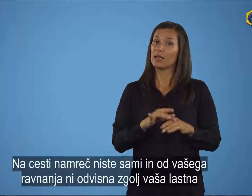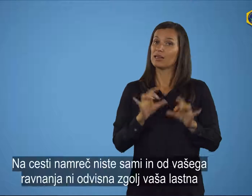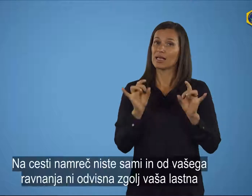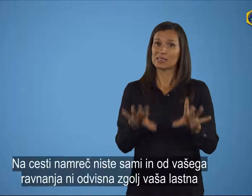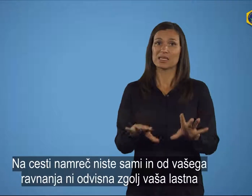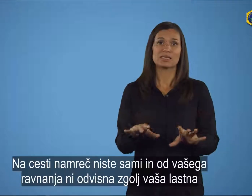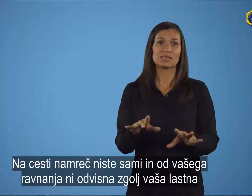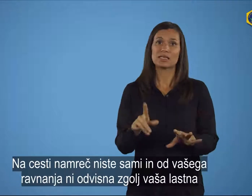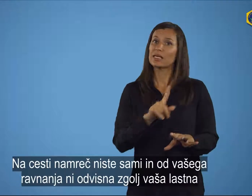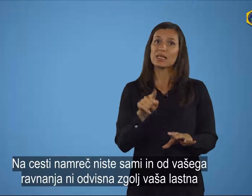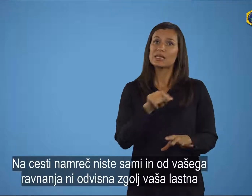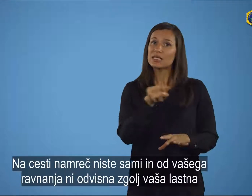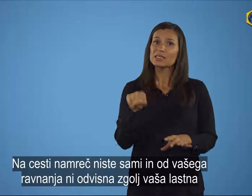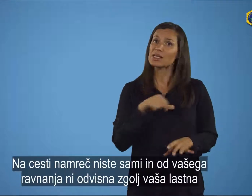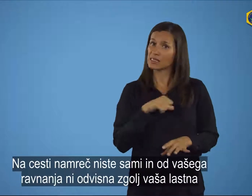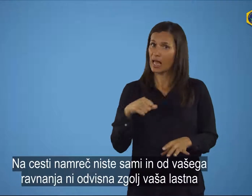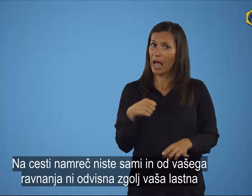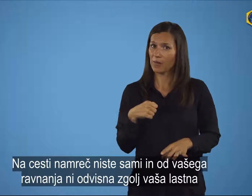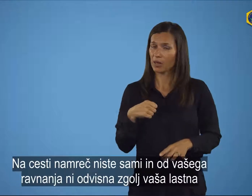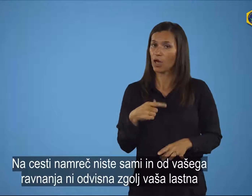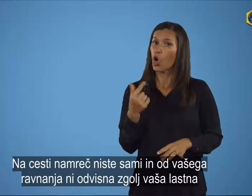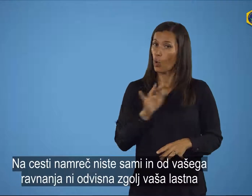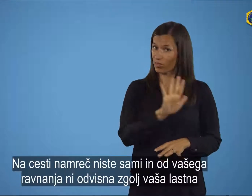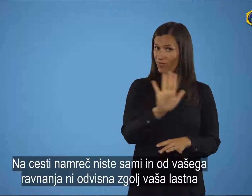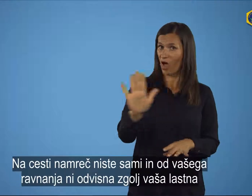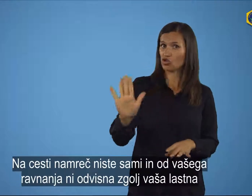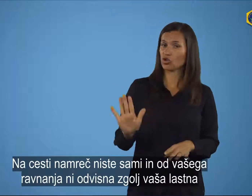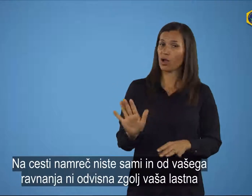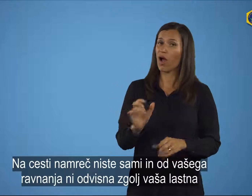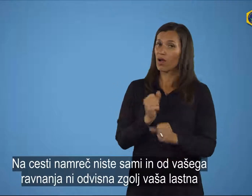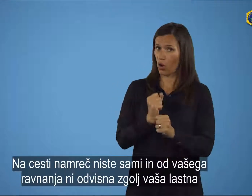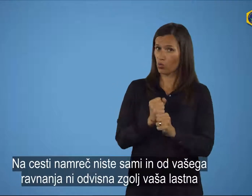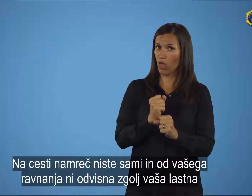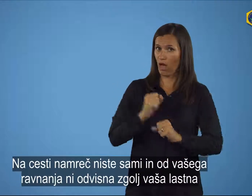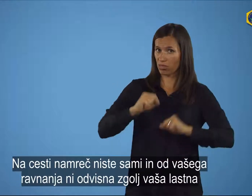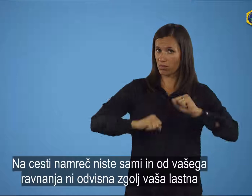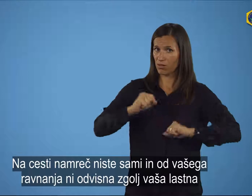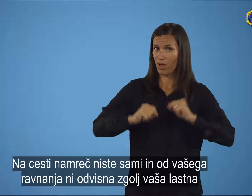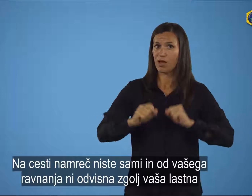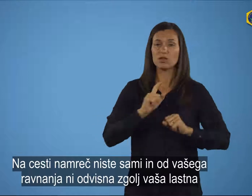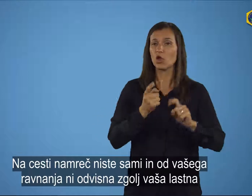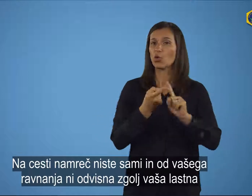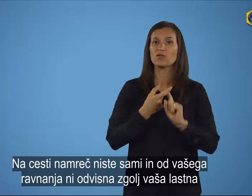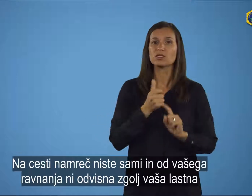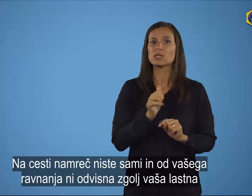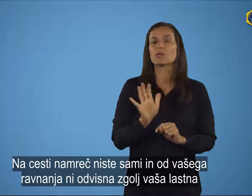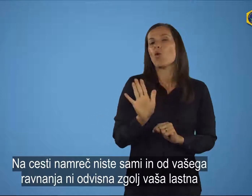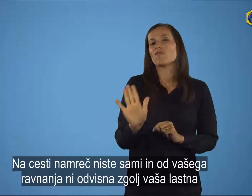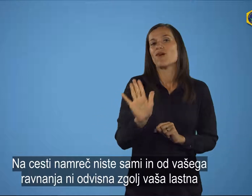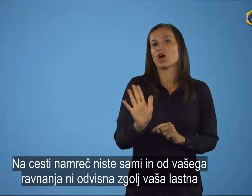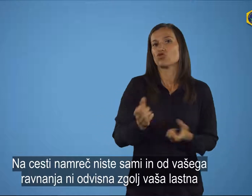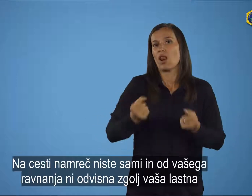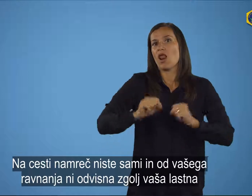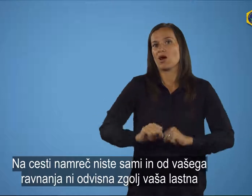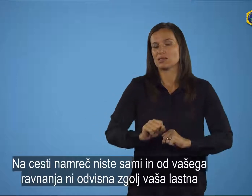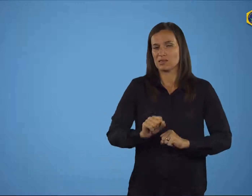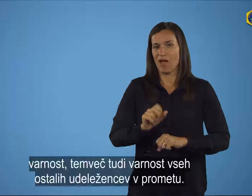Na cesti namreč niste sami in od vašega ravnanja ni odvisna zgolj vaša lastna varnost, temveč